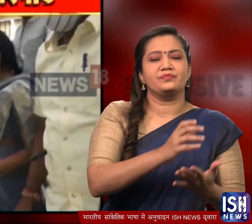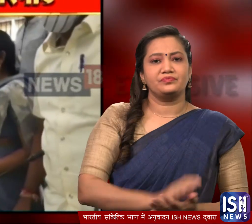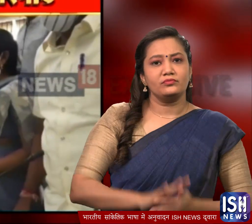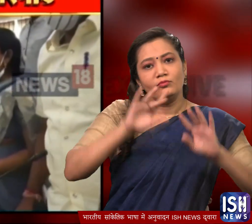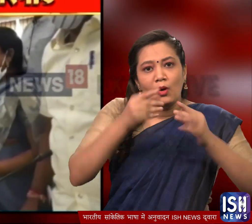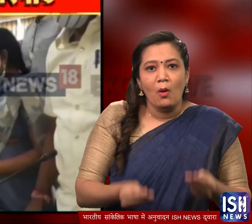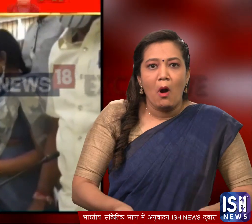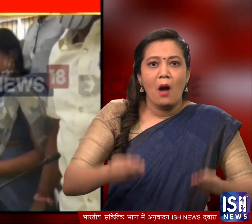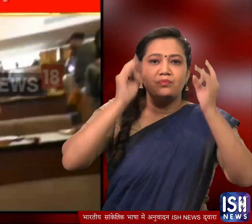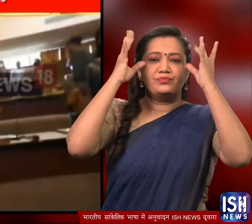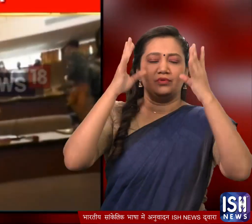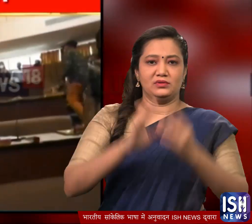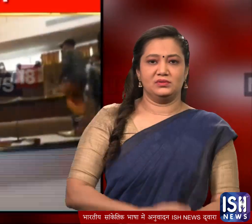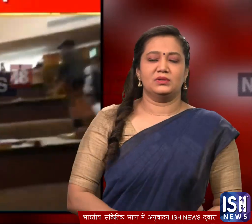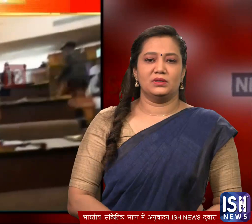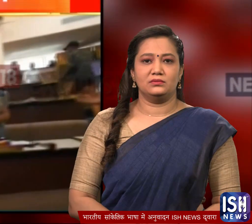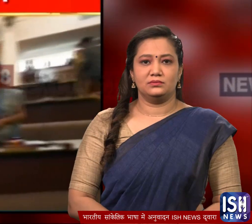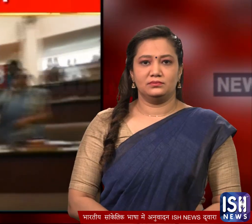इसके बाद माहौल और गर्मा गया।